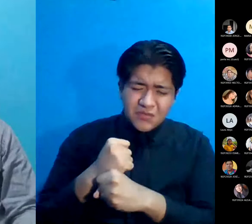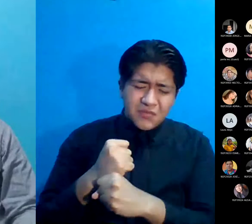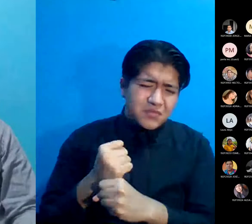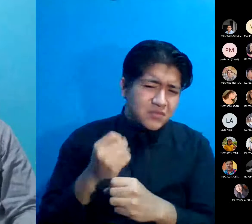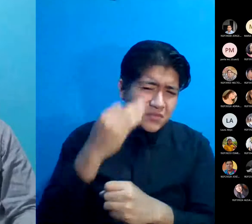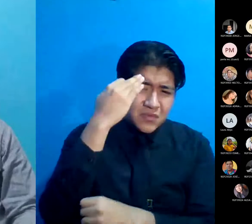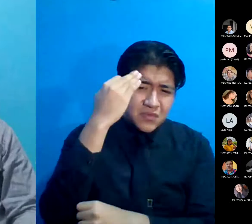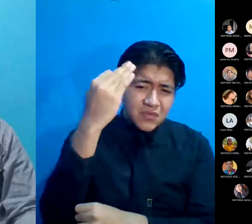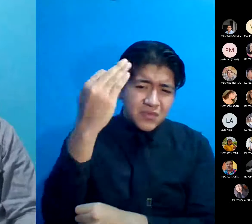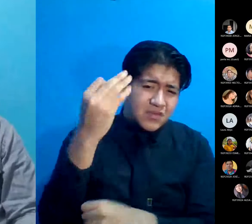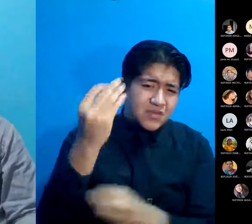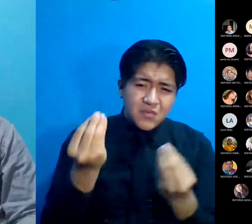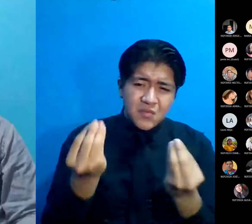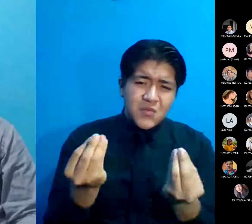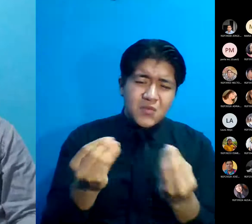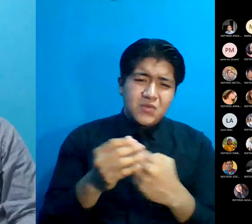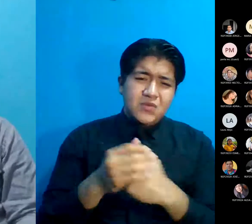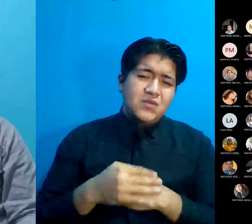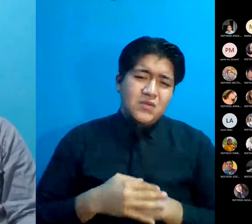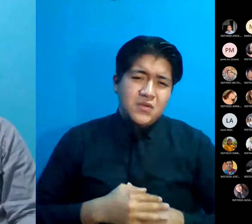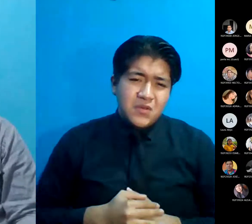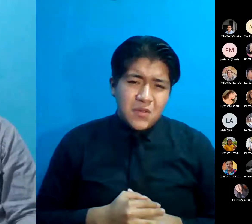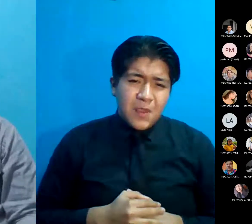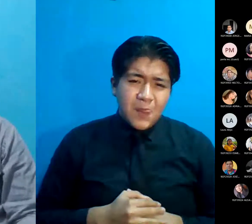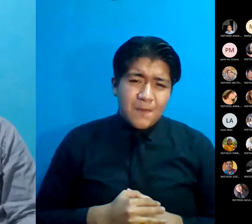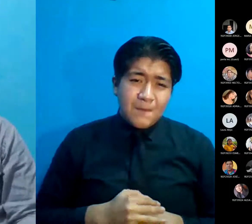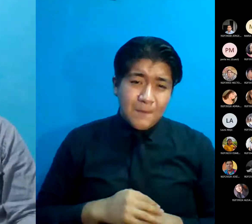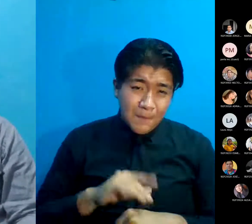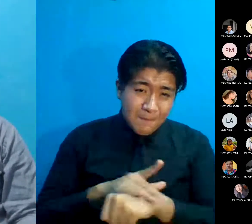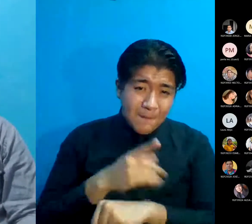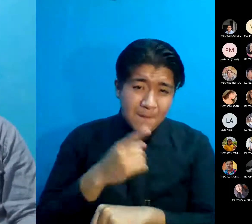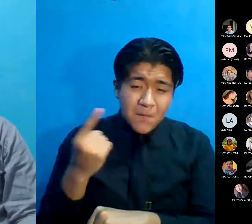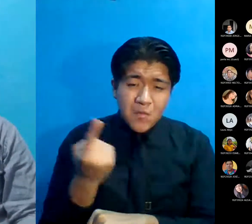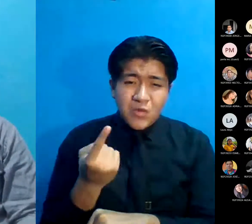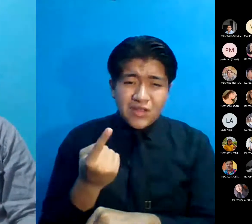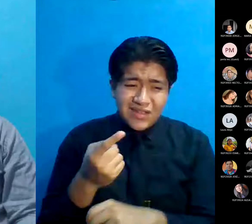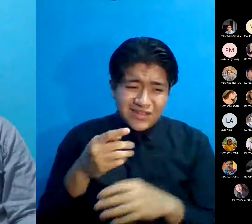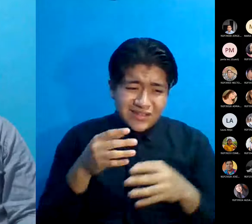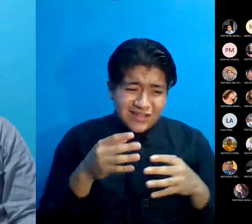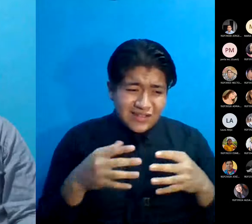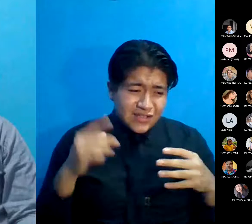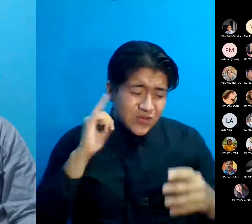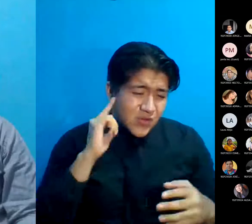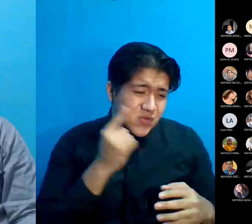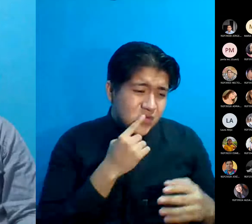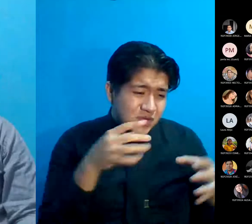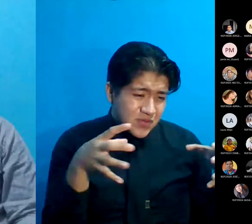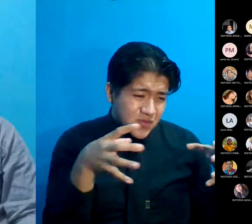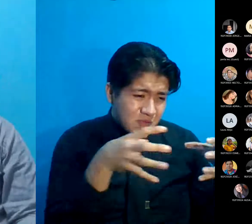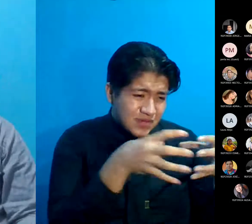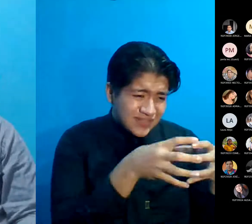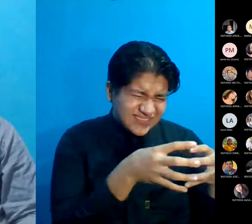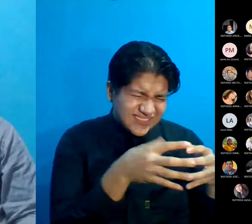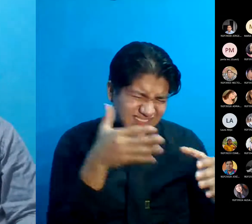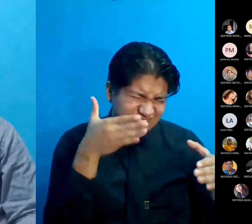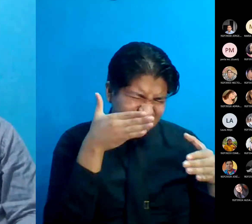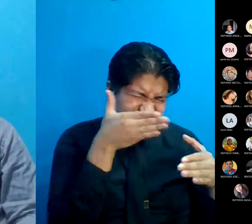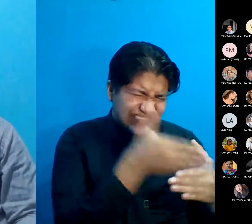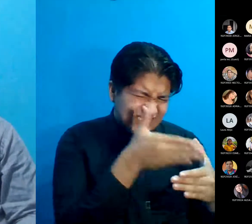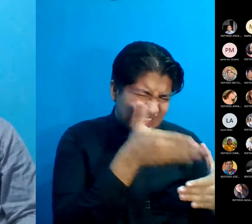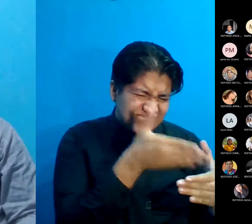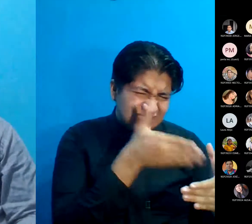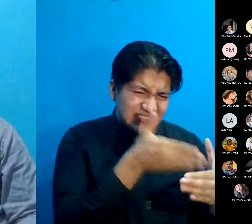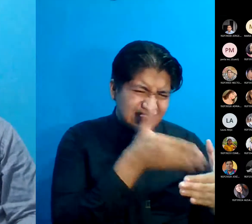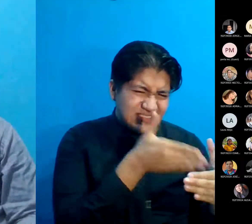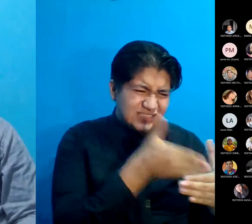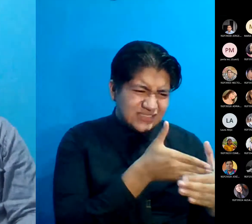las repercusiones que tuvo, que impactó esto en la comunidad sorda, no solamente en el ámbito